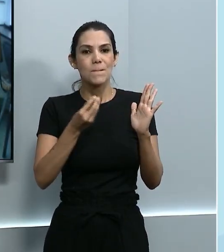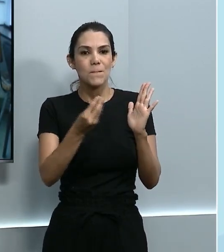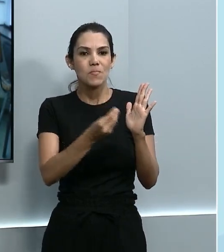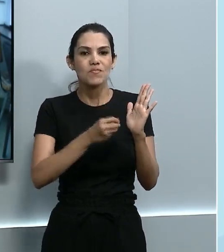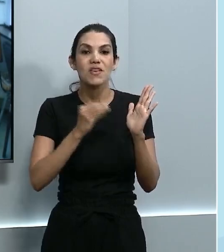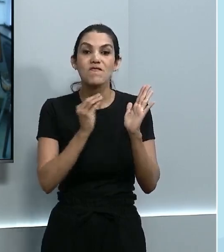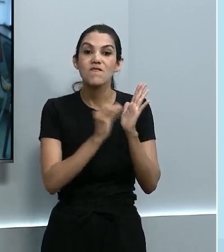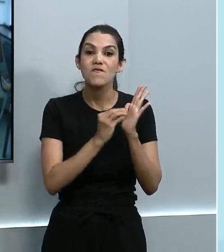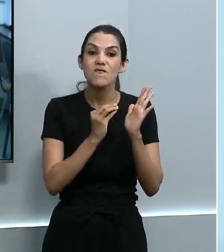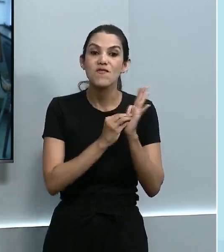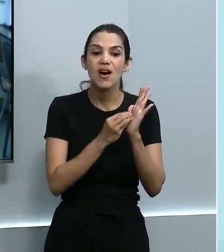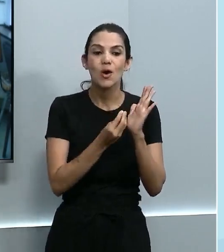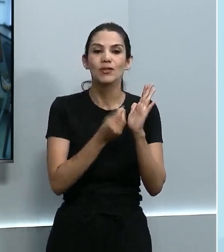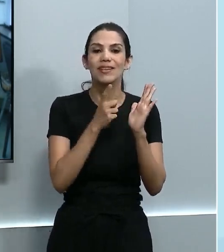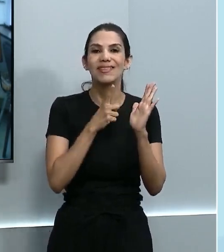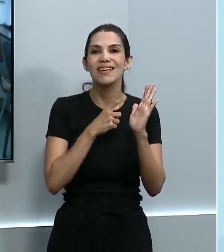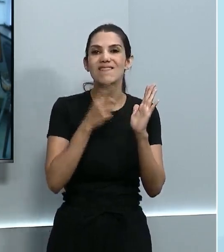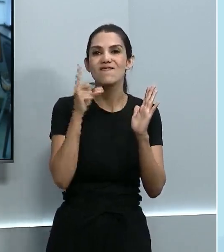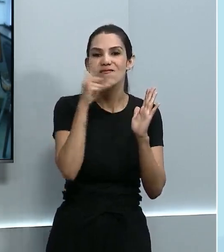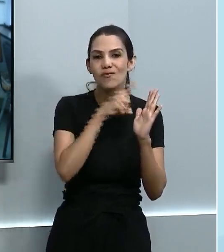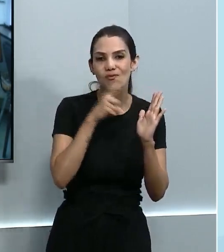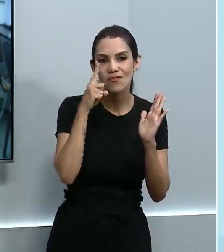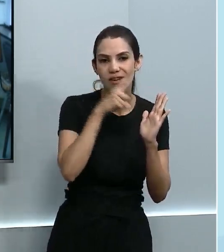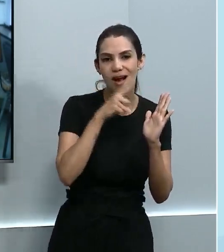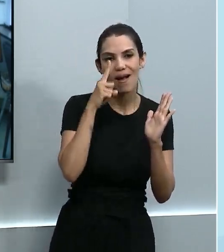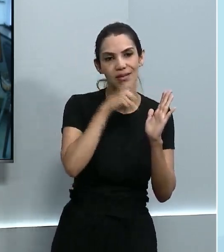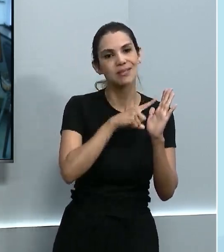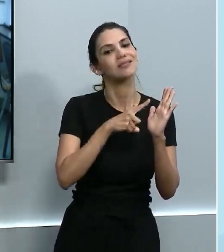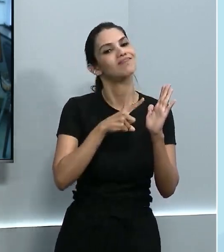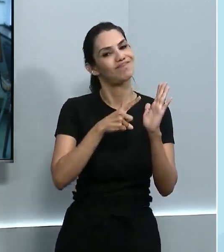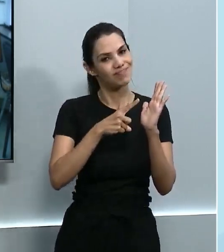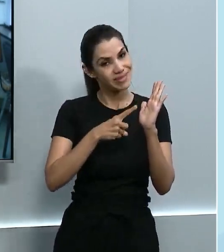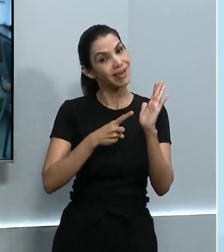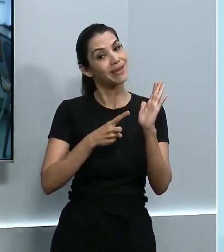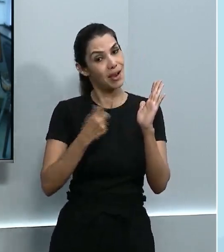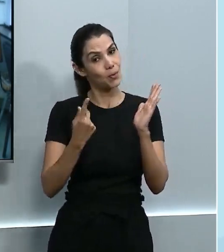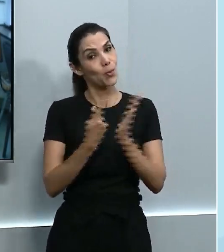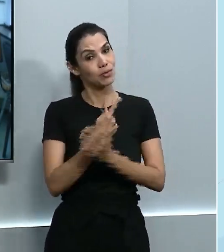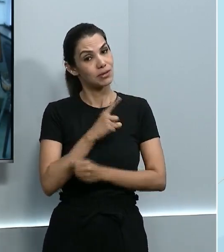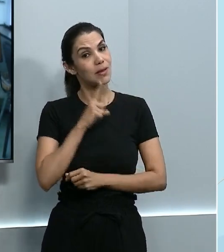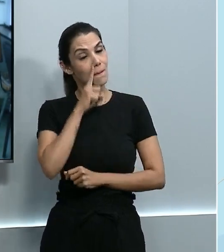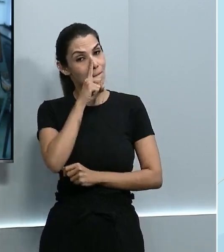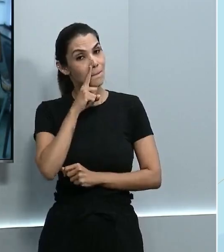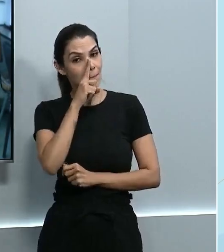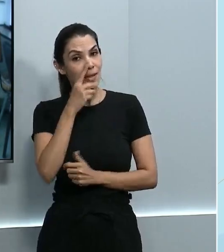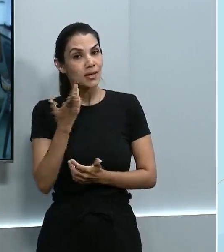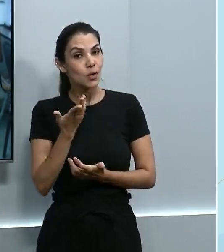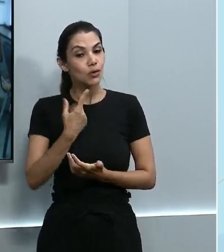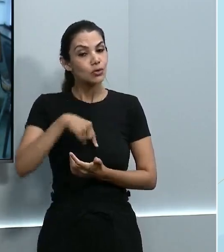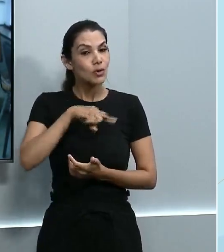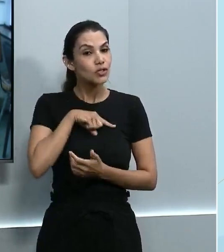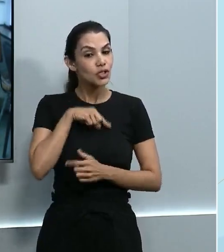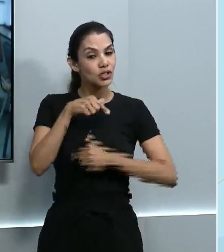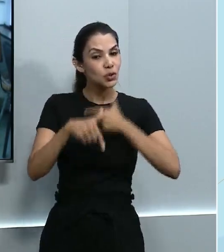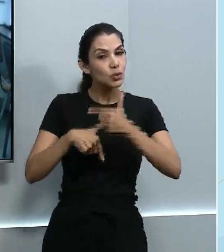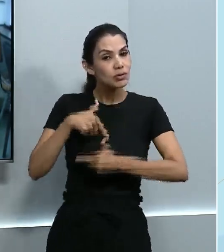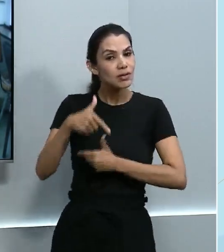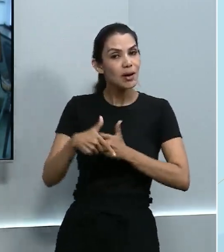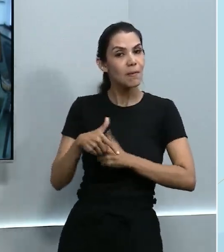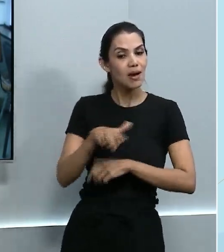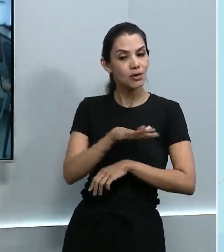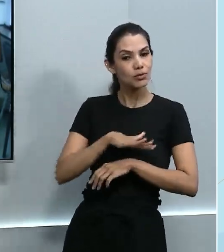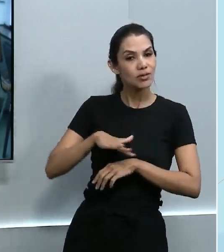devida legislação, e isso traz bastante perigo mesmo no nosso dia a dia que se trabalha com